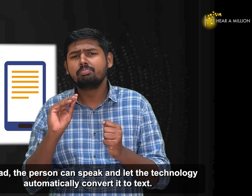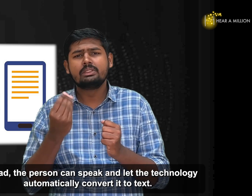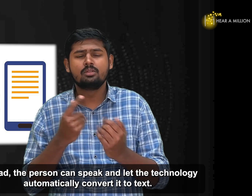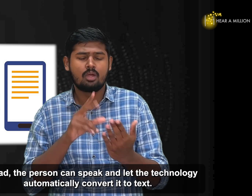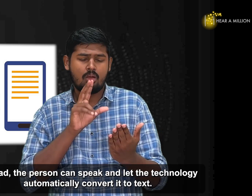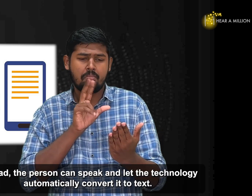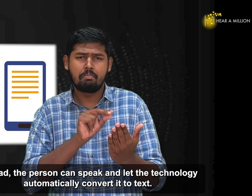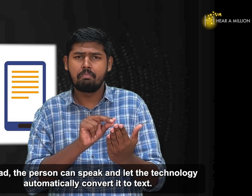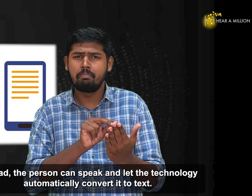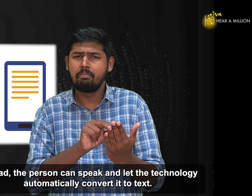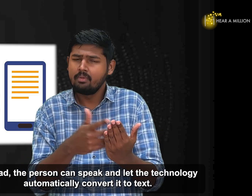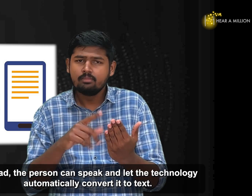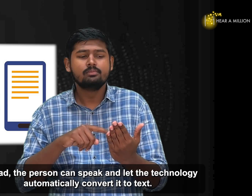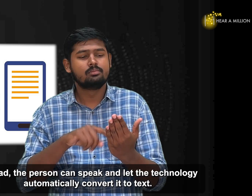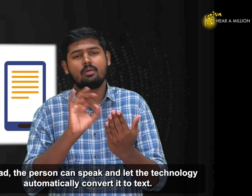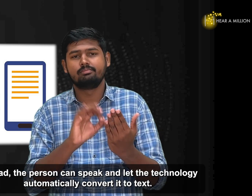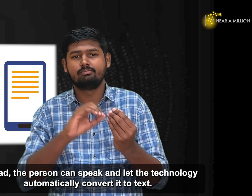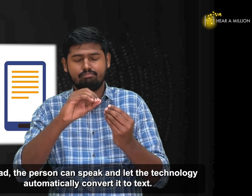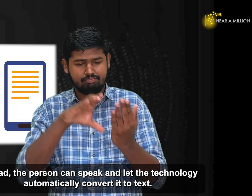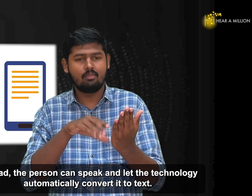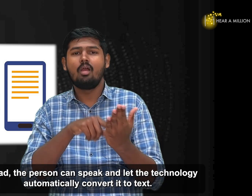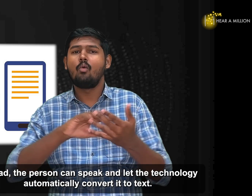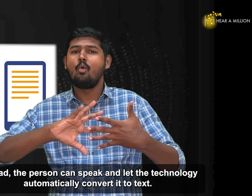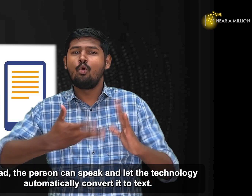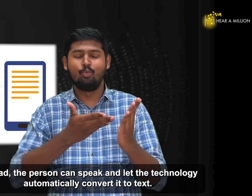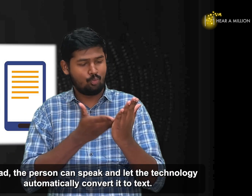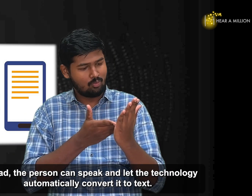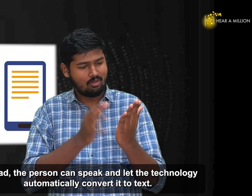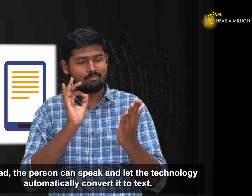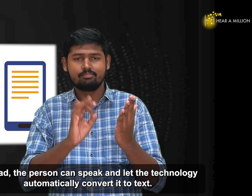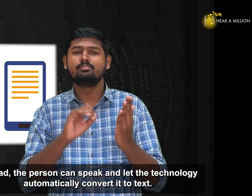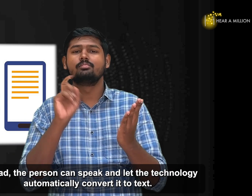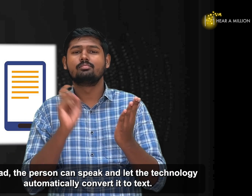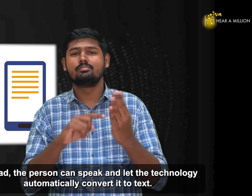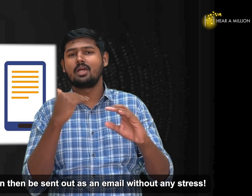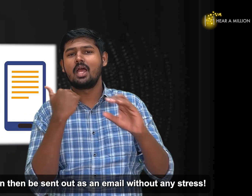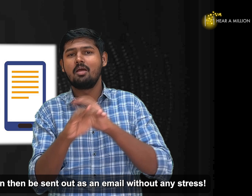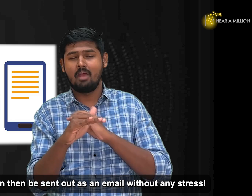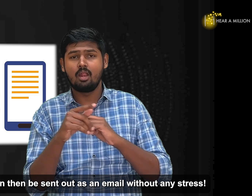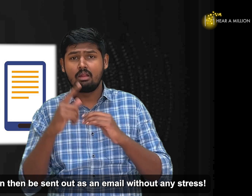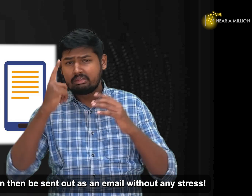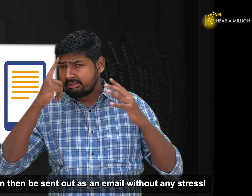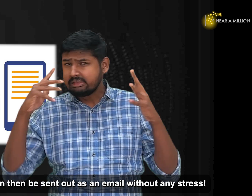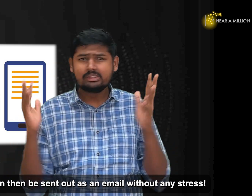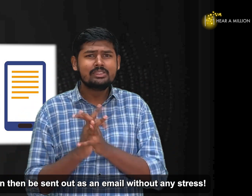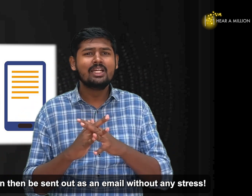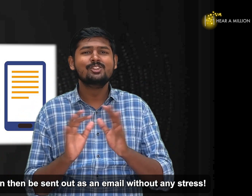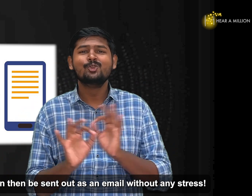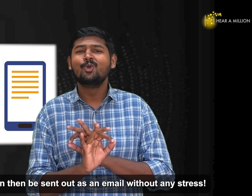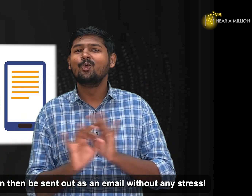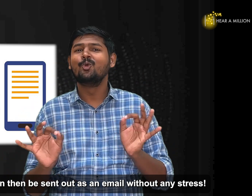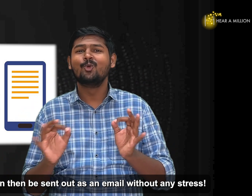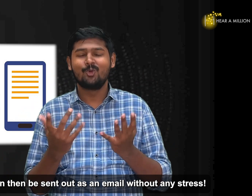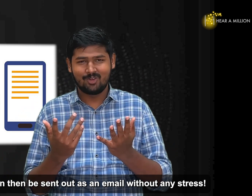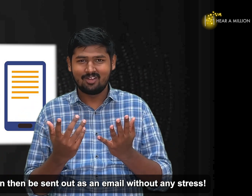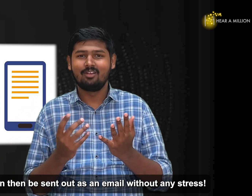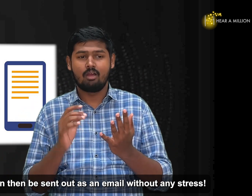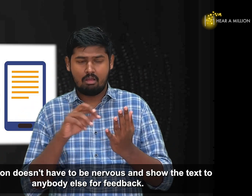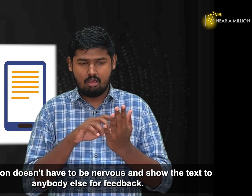है। ऐसी व्यक्ति के लिए टाइप करना कठिन हो सकता है। इसके बजाय व्यक्ति बोल सकता